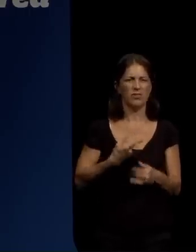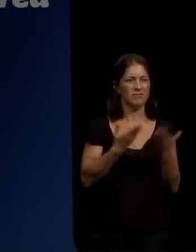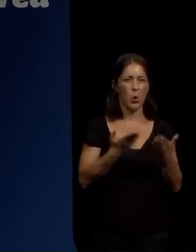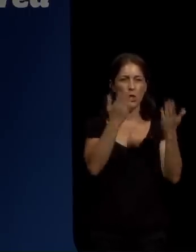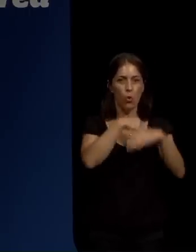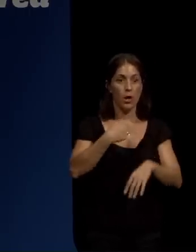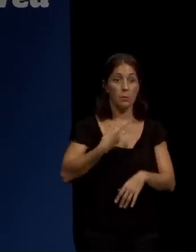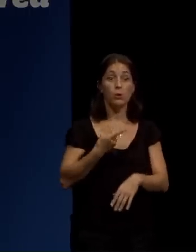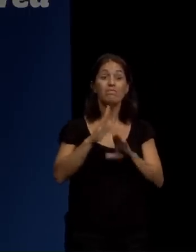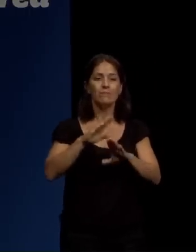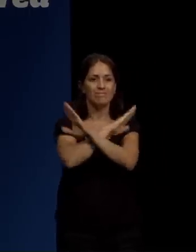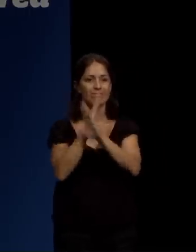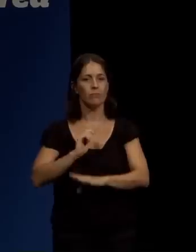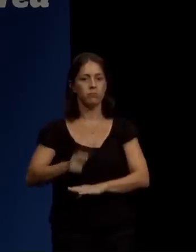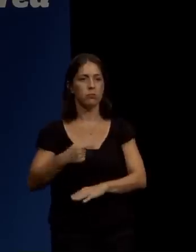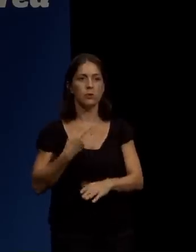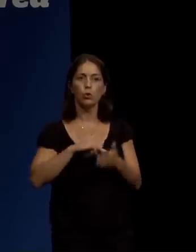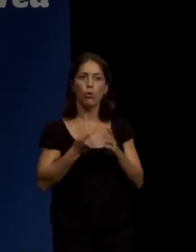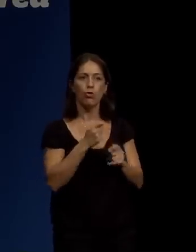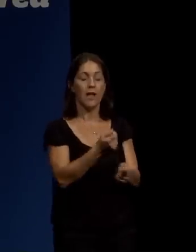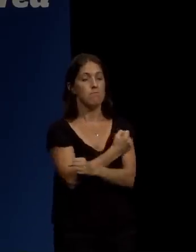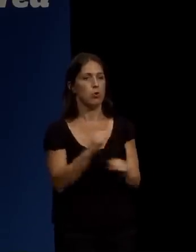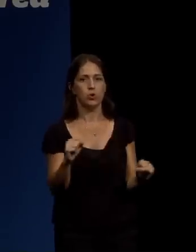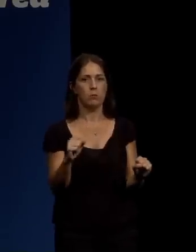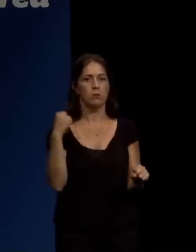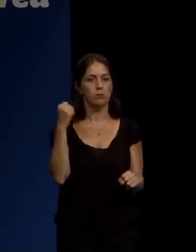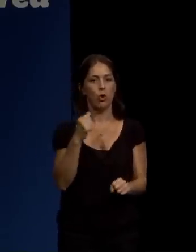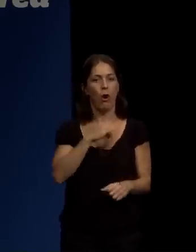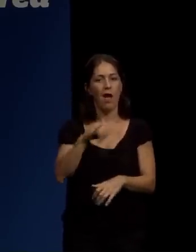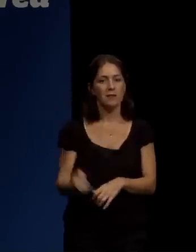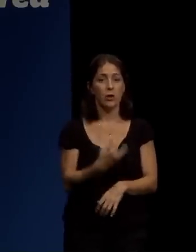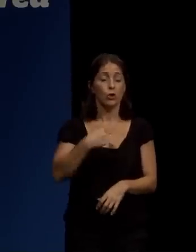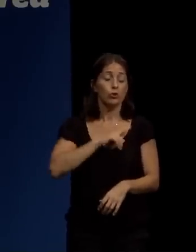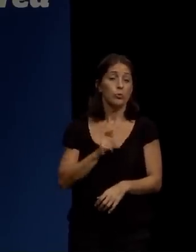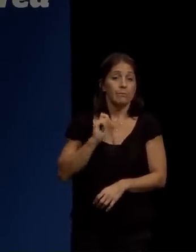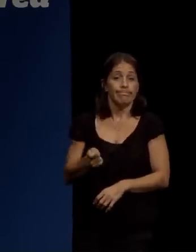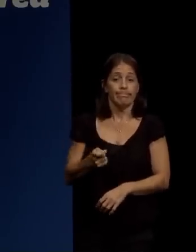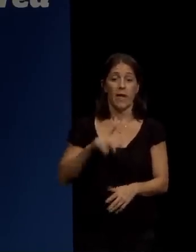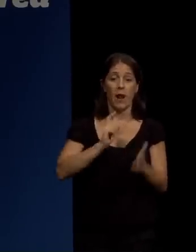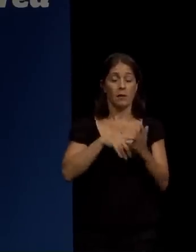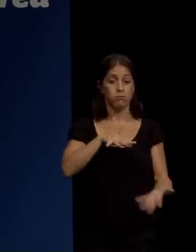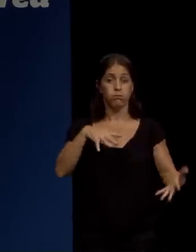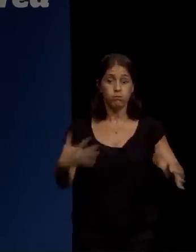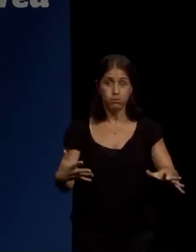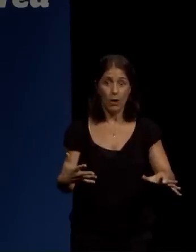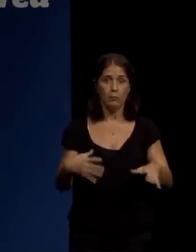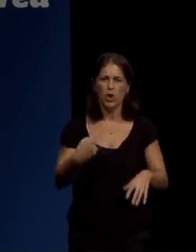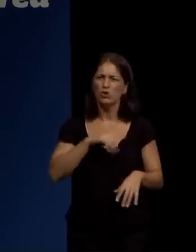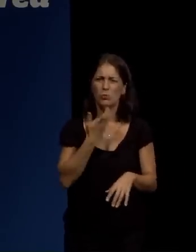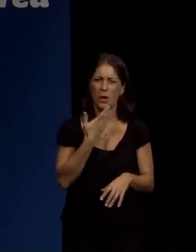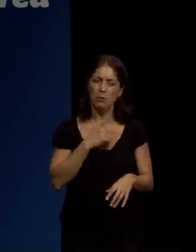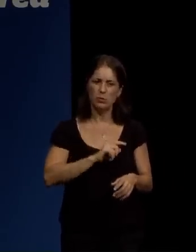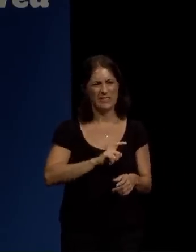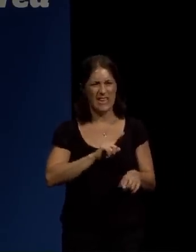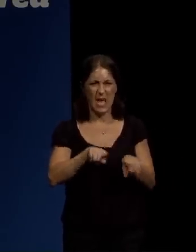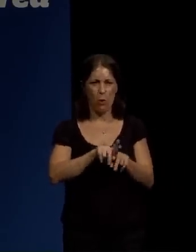remediar. Dixen estes días, non me canso de dicilo. Os xuíces, cando aplicamos as leis, non nos queda máis remedio que aplicalas. Podemos intentar retorcelas, como